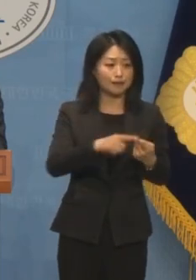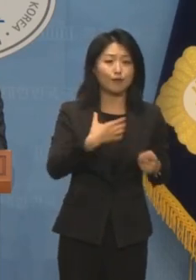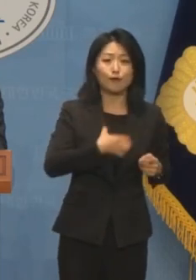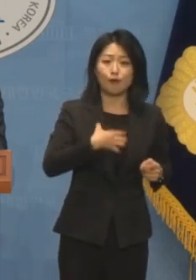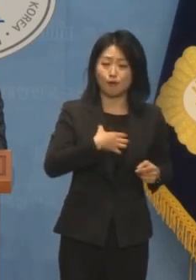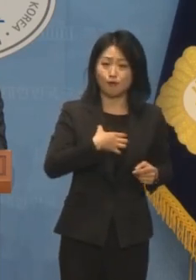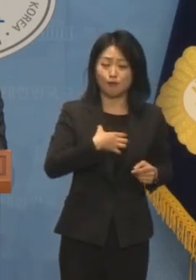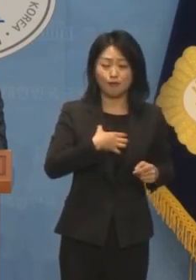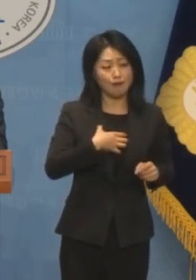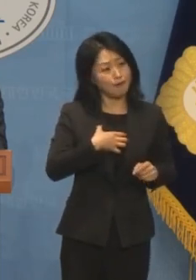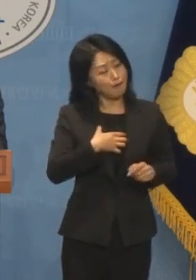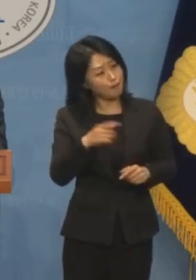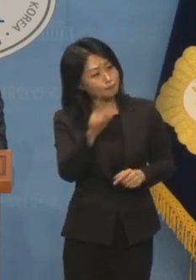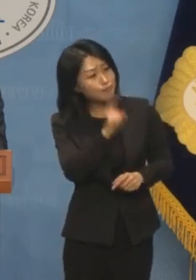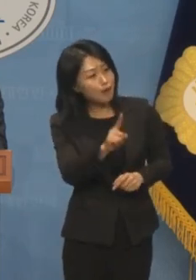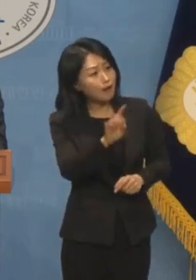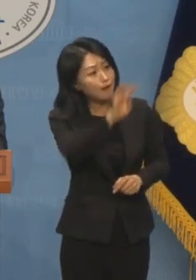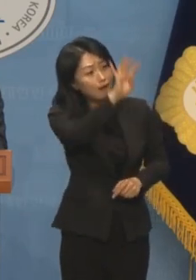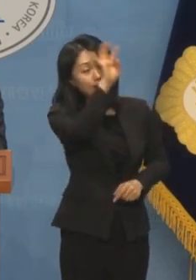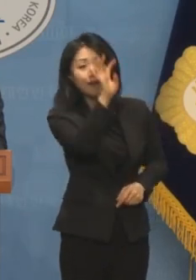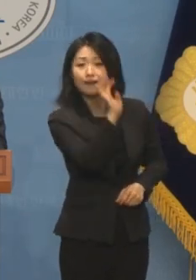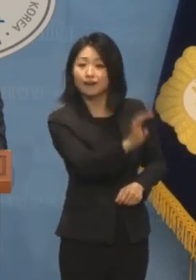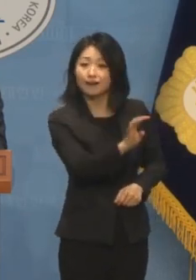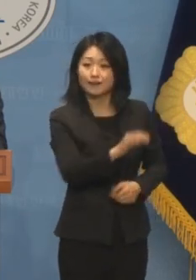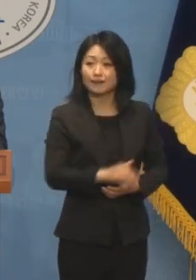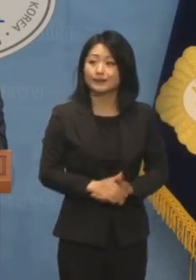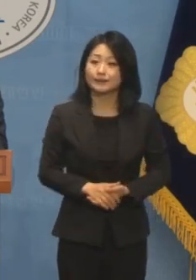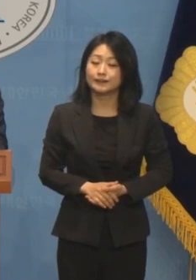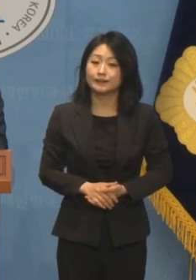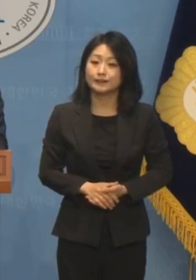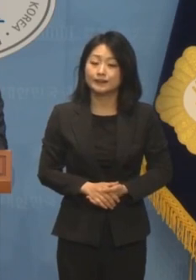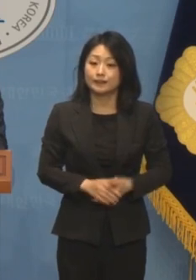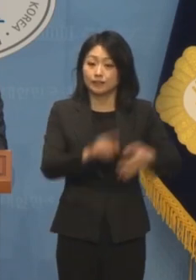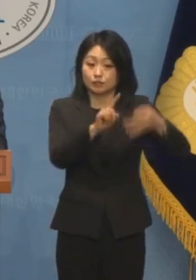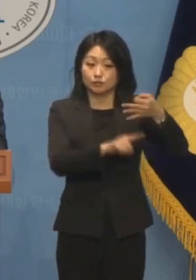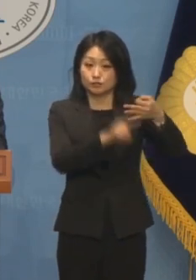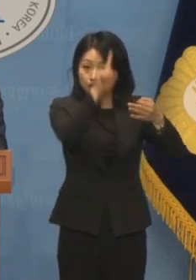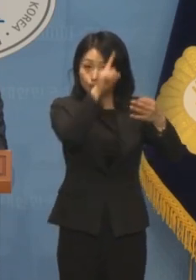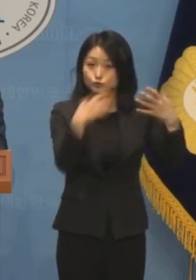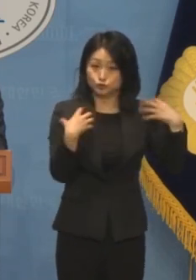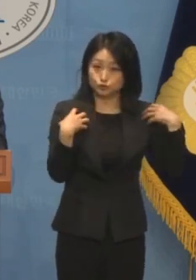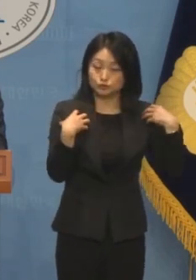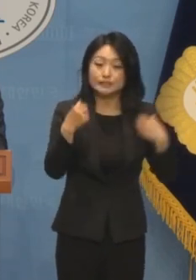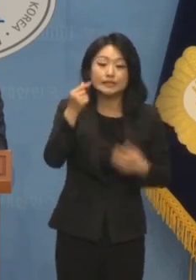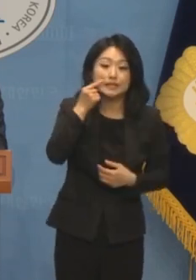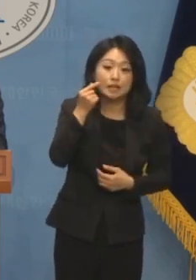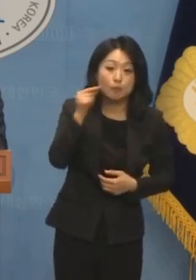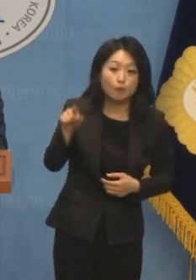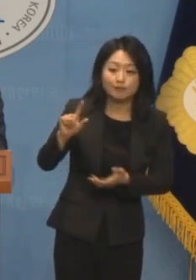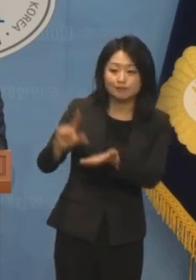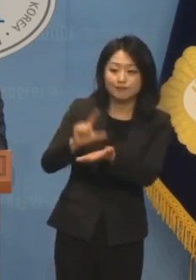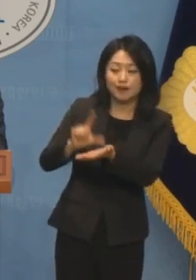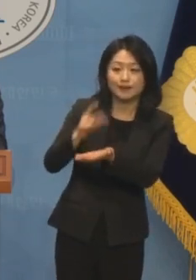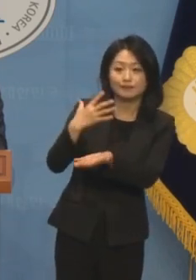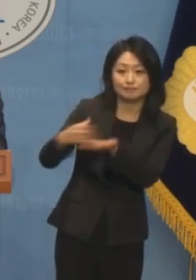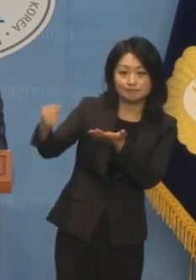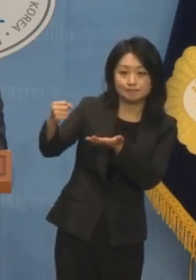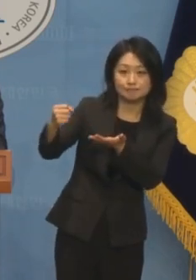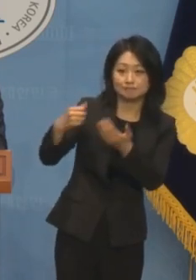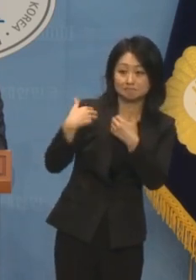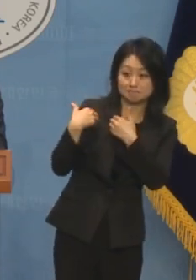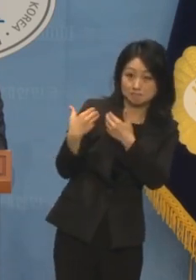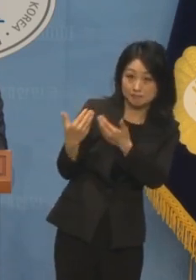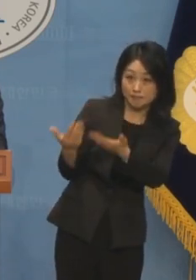프레임이라는 말인지 이해할 수 없습니다. 윤석열 정부가 일본의 라인 강탈 시도에 손 놓고